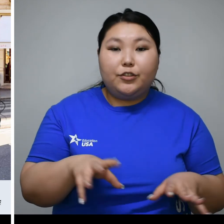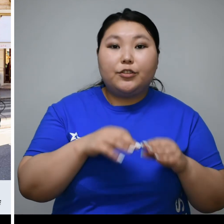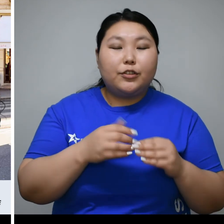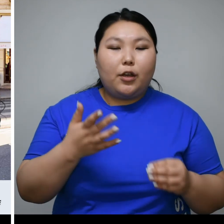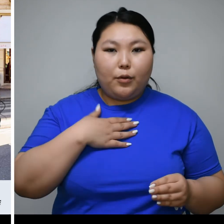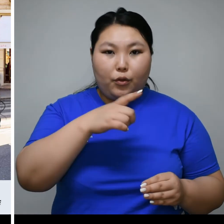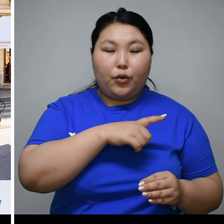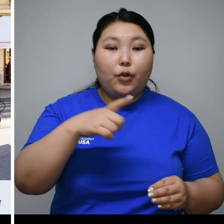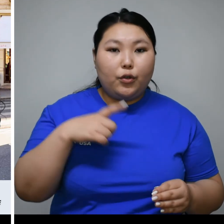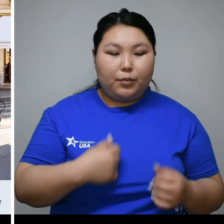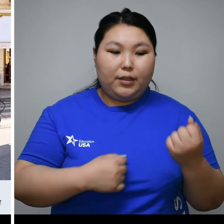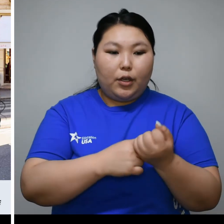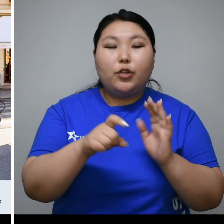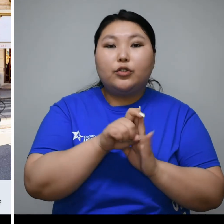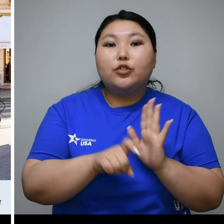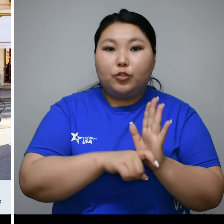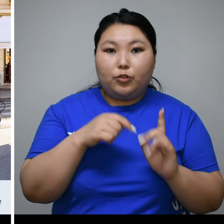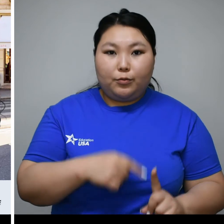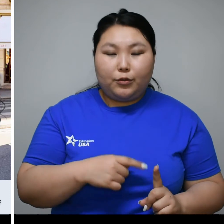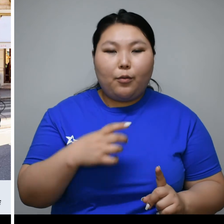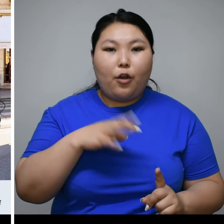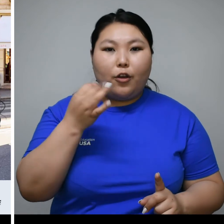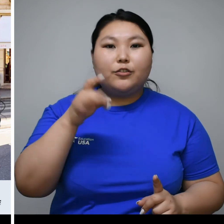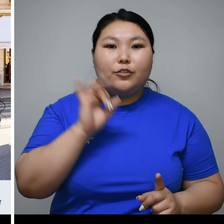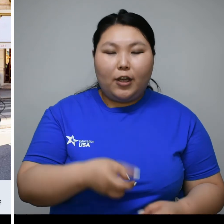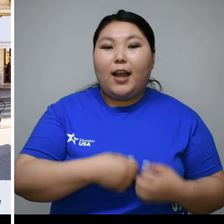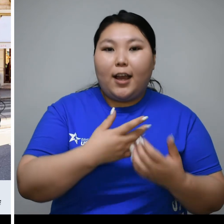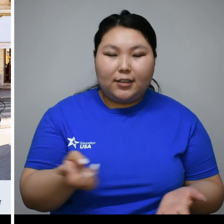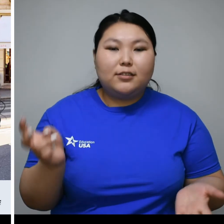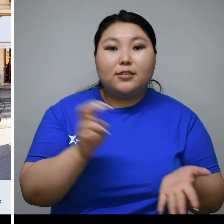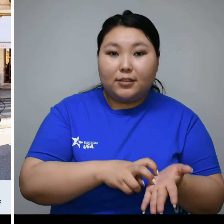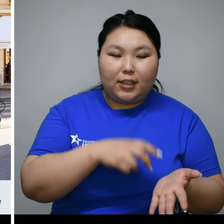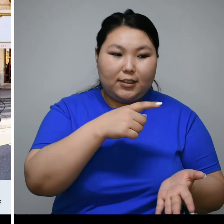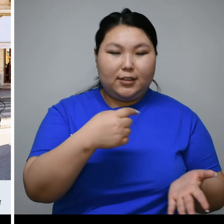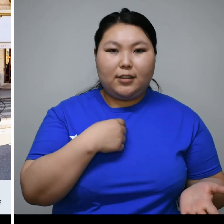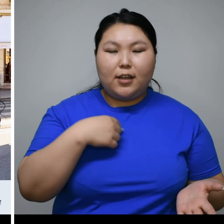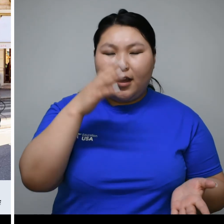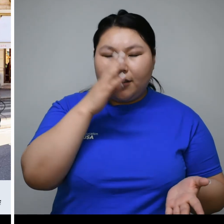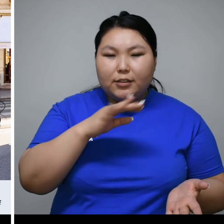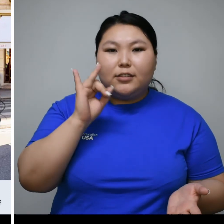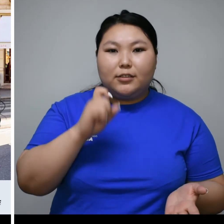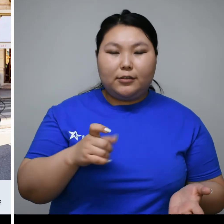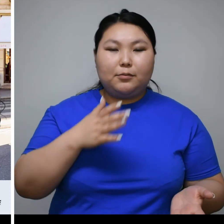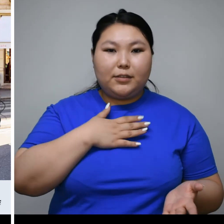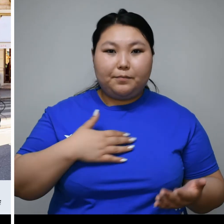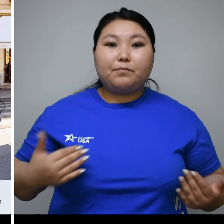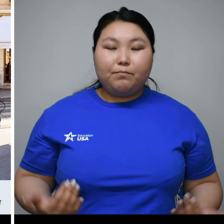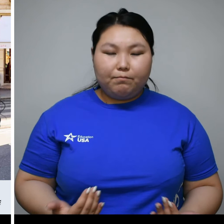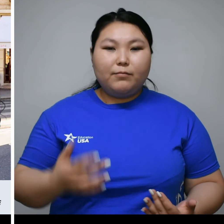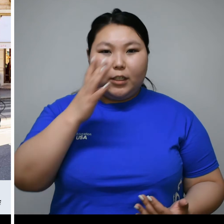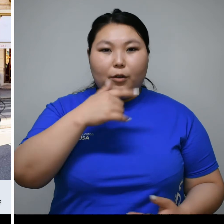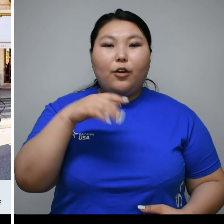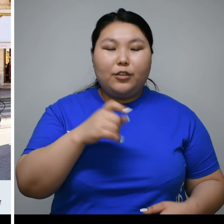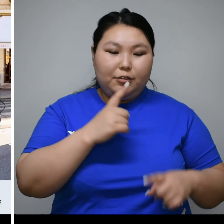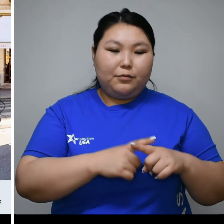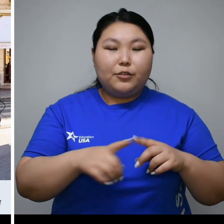ерөнхийдөө би өөрөө ингээд тэтгэлэгт хөтөлбөрт өргөдлөө гаргаа тэмцээ тэр нь надаа маш их одоо миний